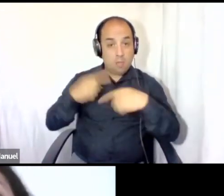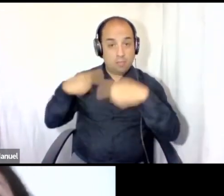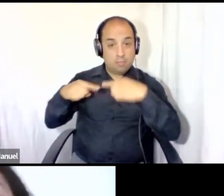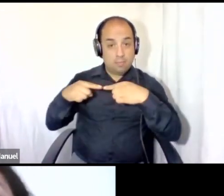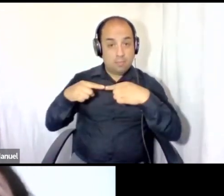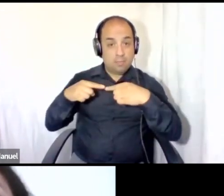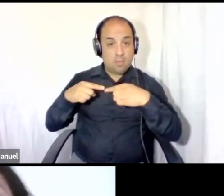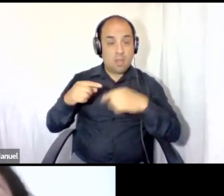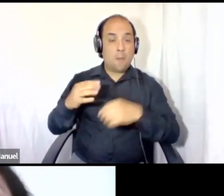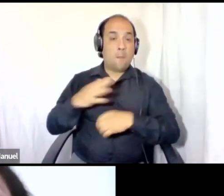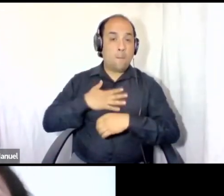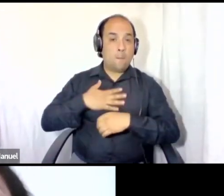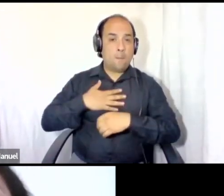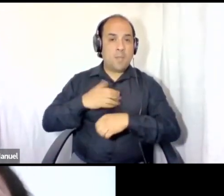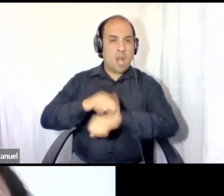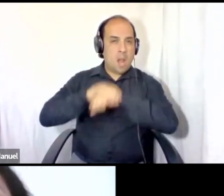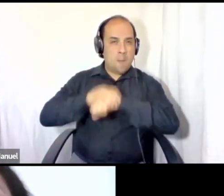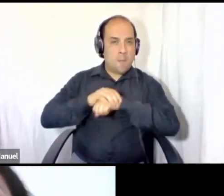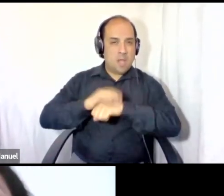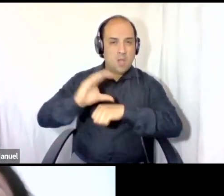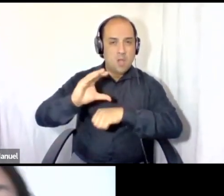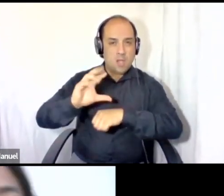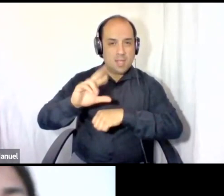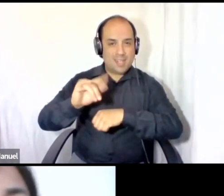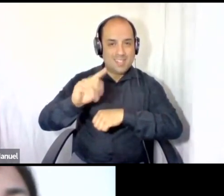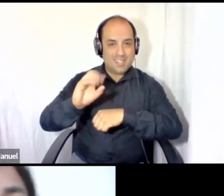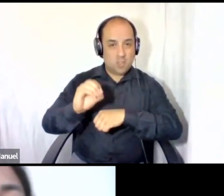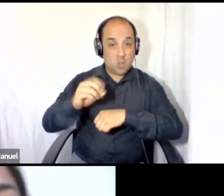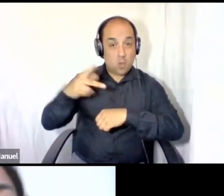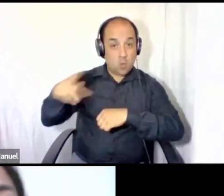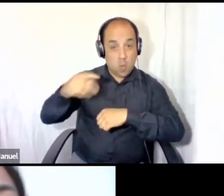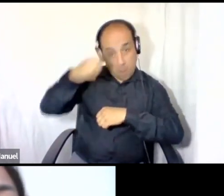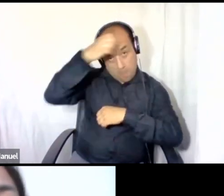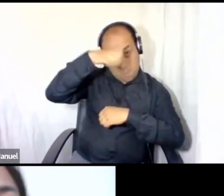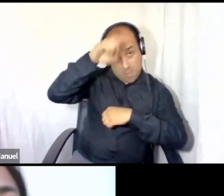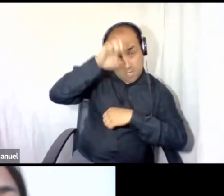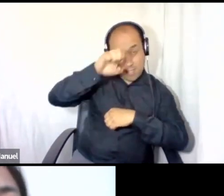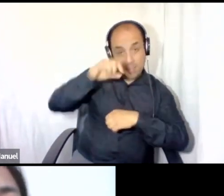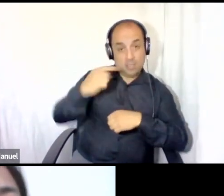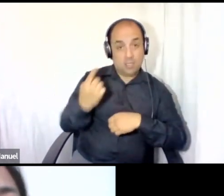con respecto a una experiencia que tuvo en la cual